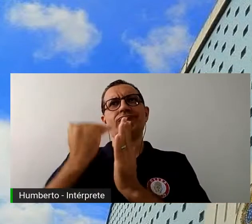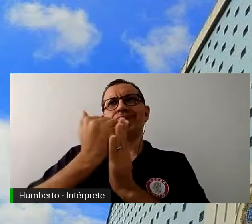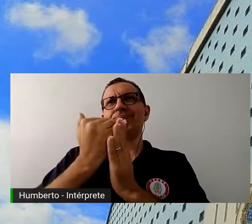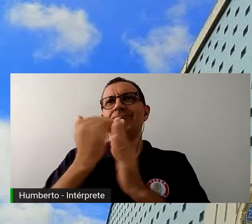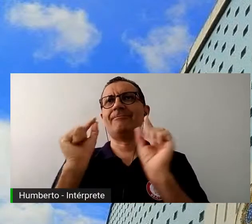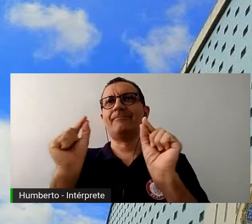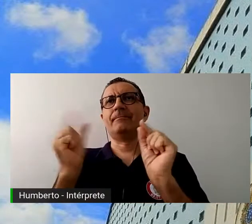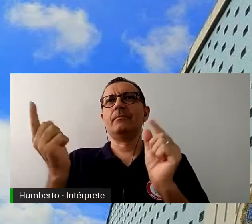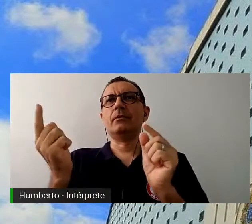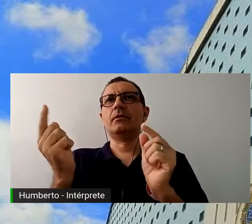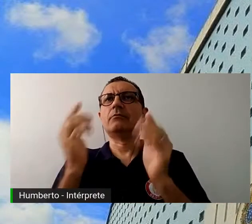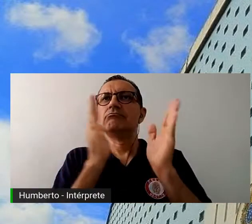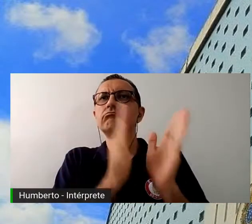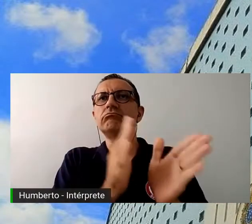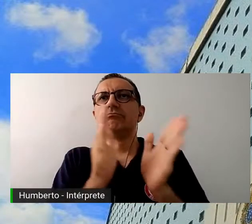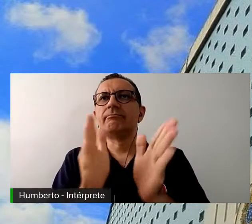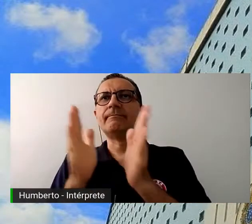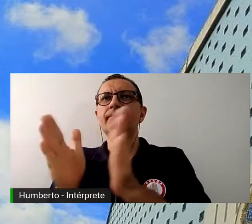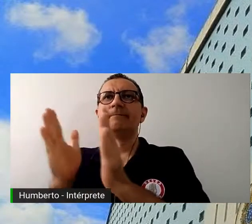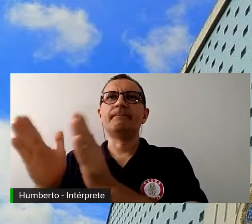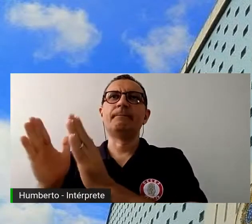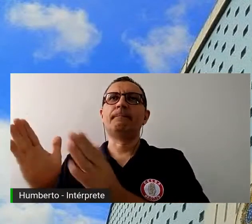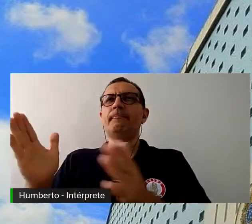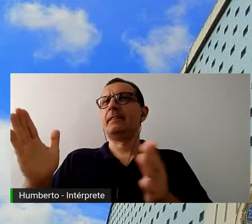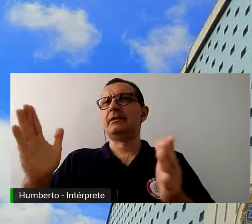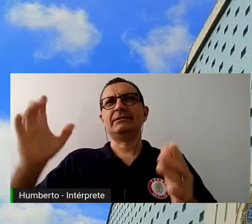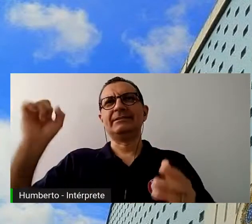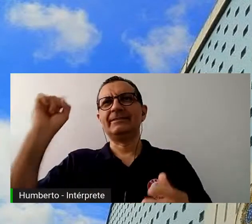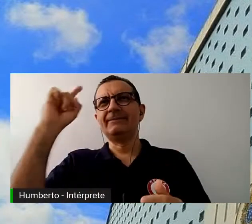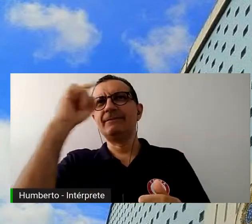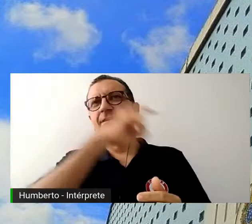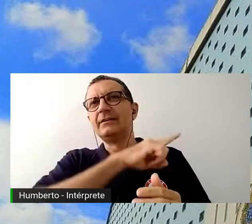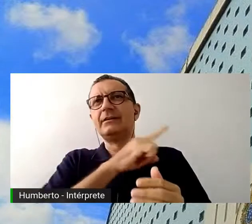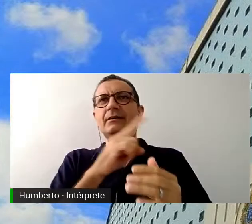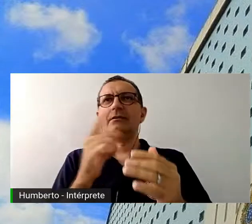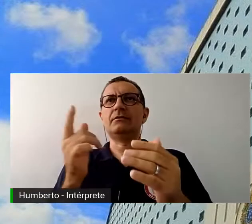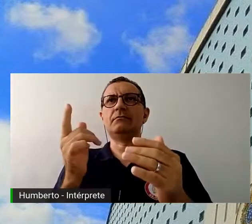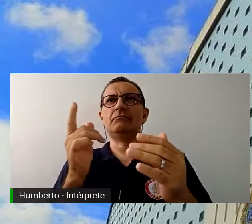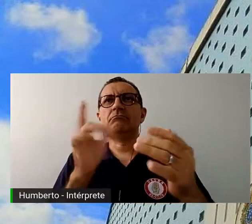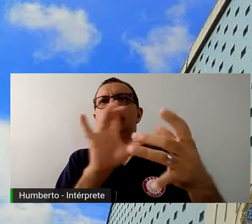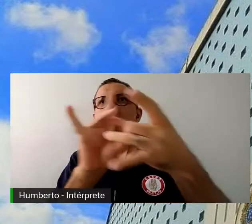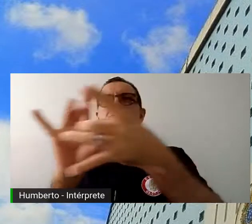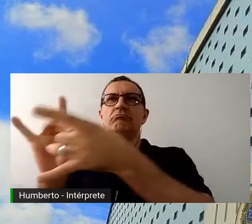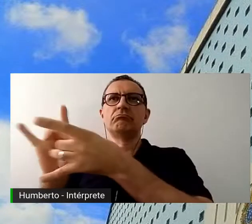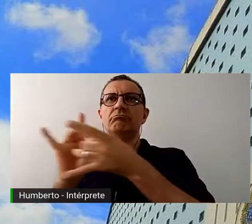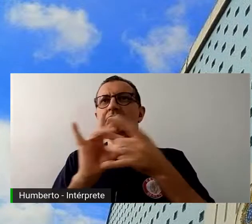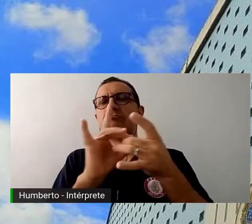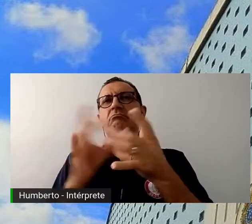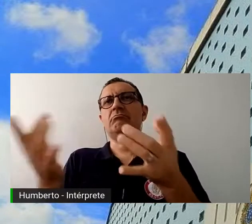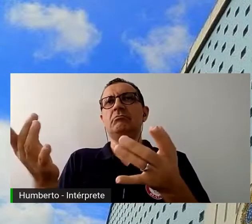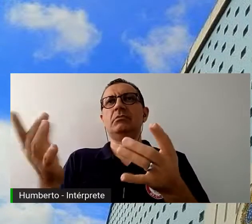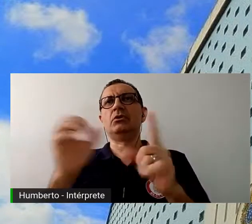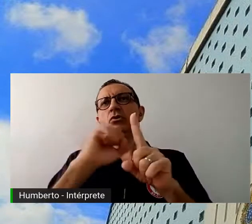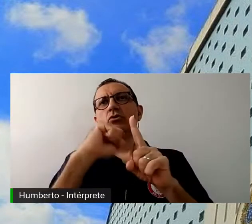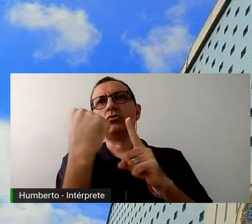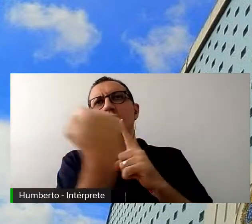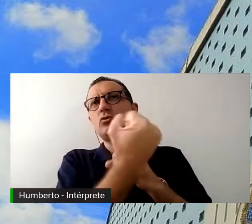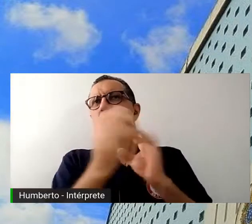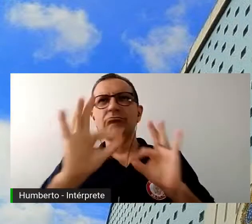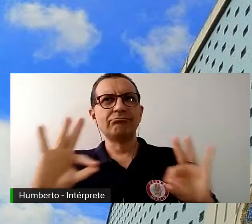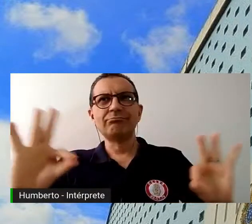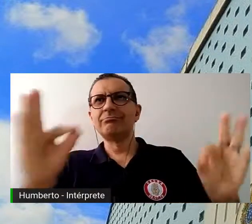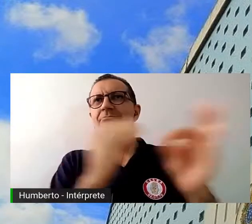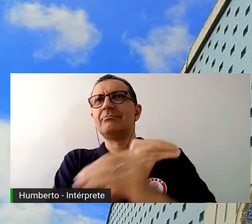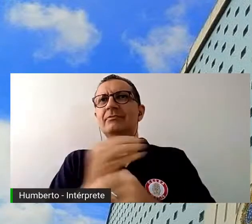os processos complexos e as mediações que constituem determinada totalidade social de todo e qualquer